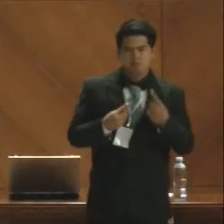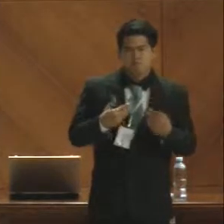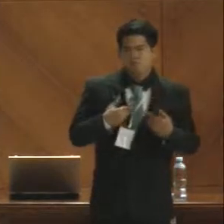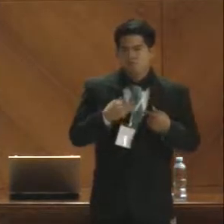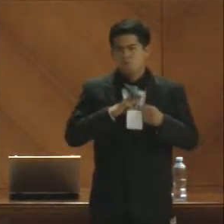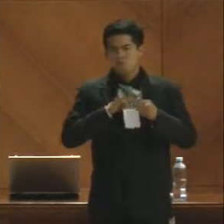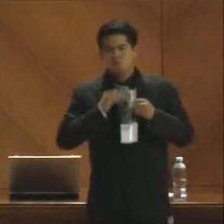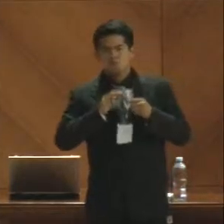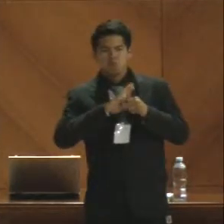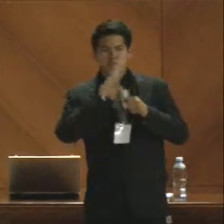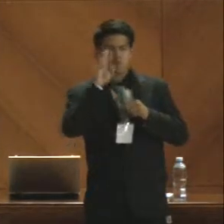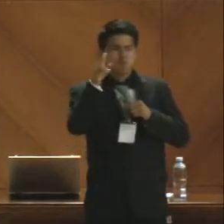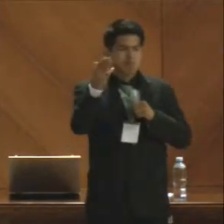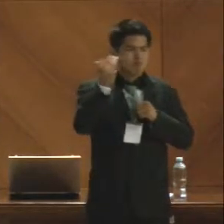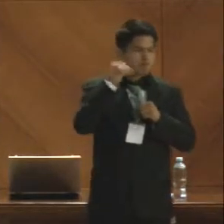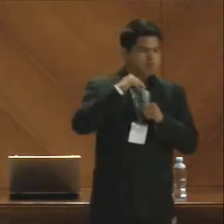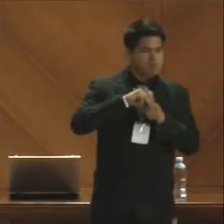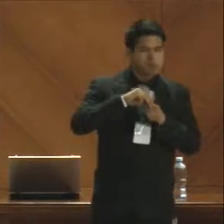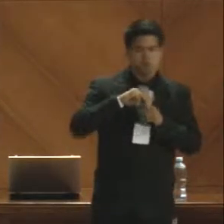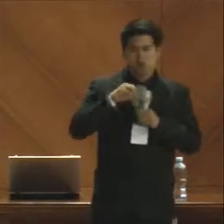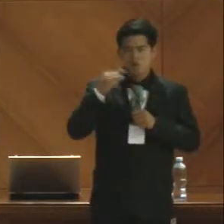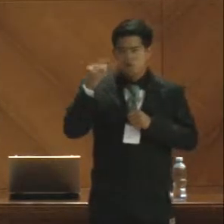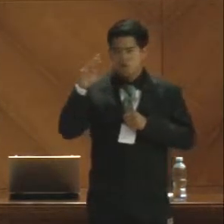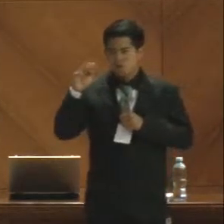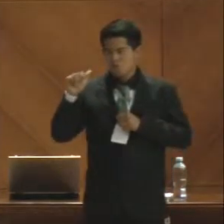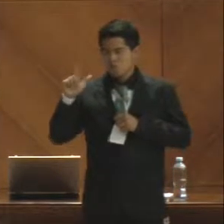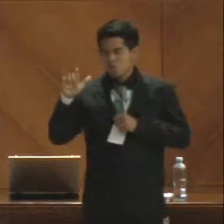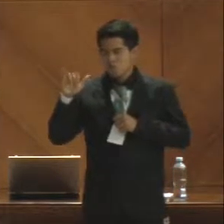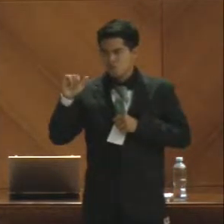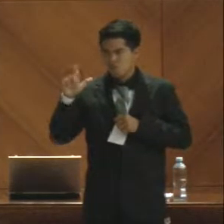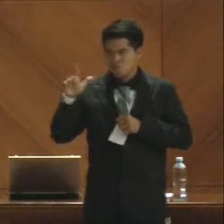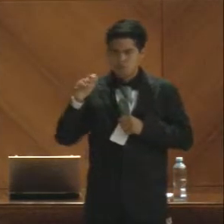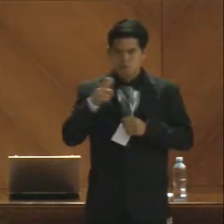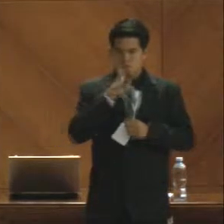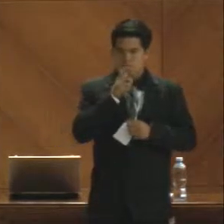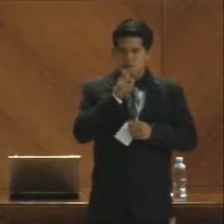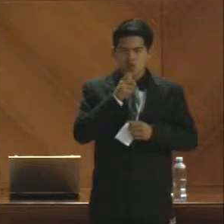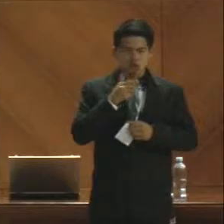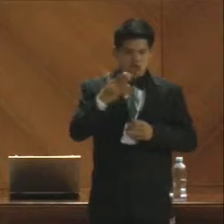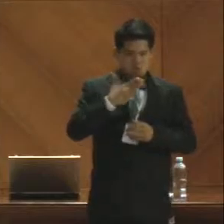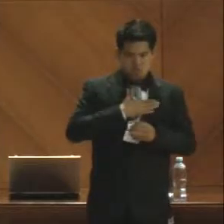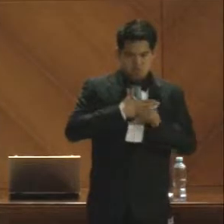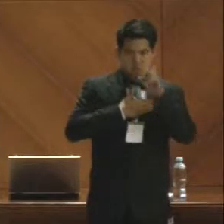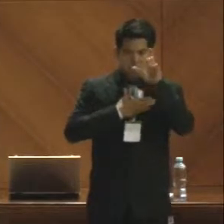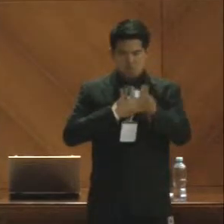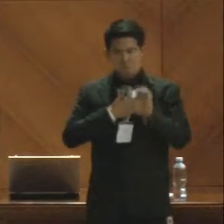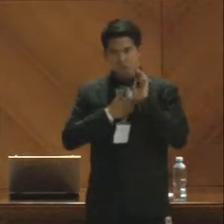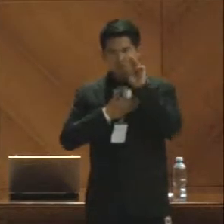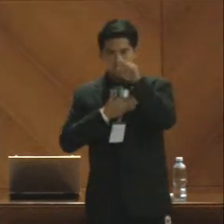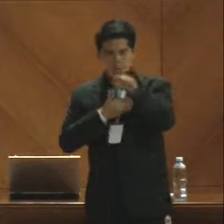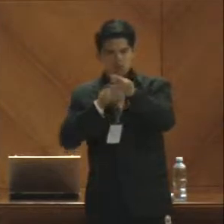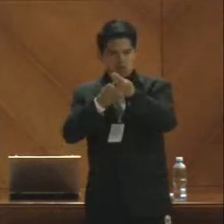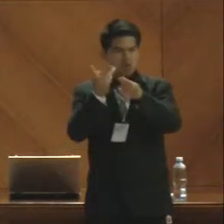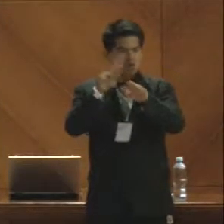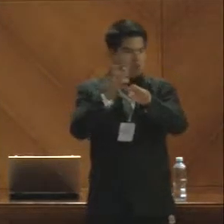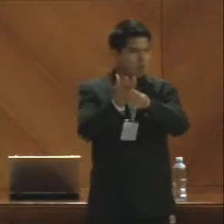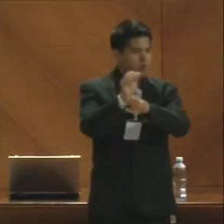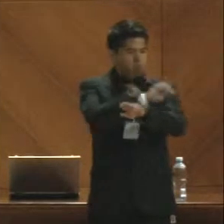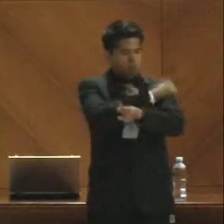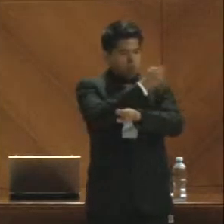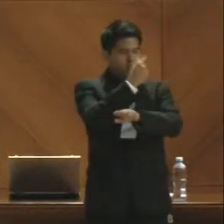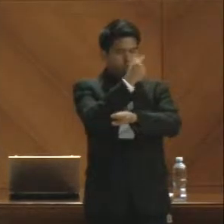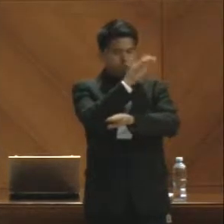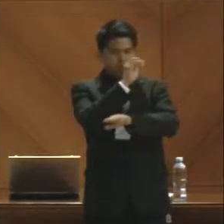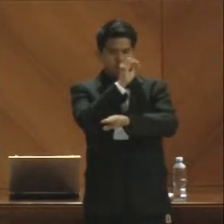electrónico a través del Gmail, ese correo electrónico es de entre yo, la persona que le envío, y Google. En cambio, si yo mando un correo electrónico aprendiendo a